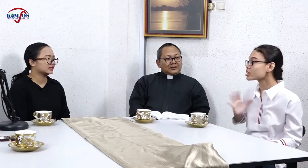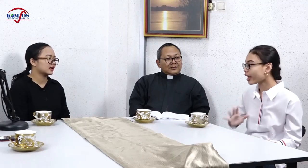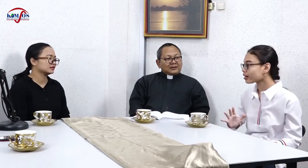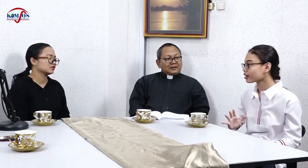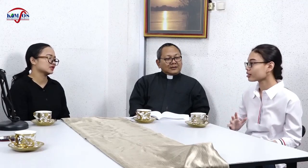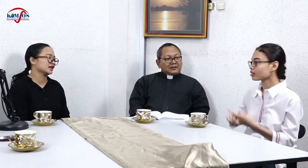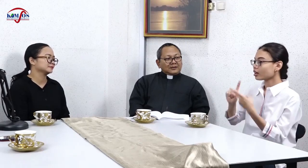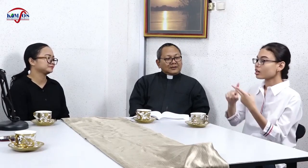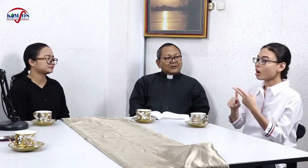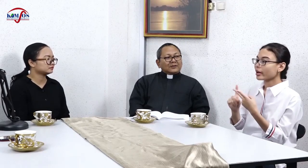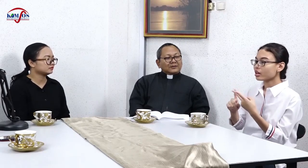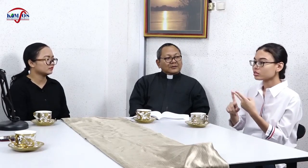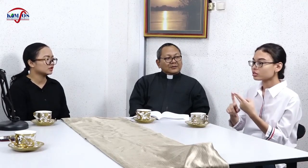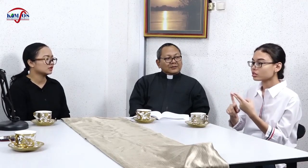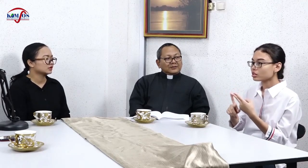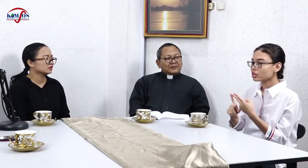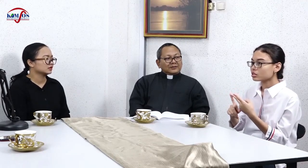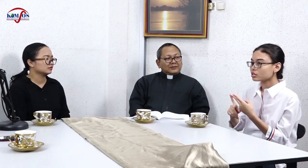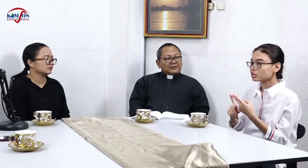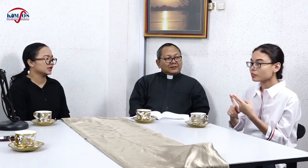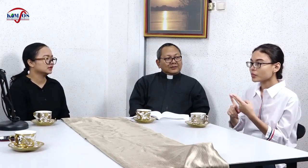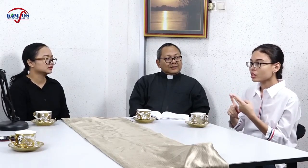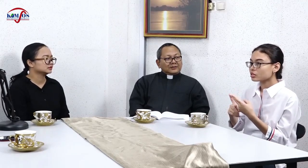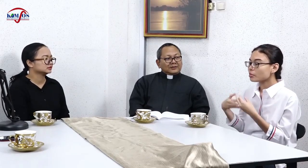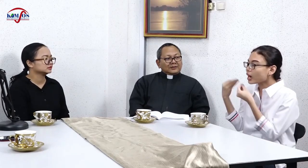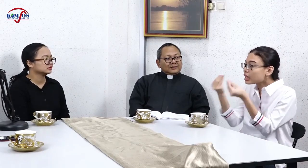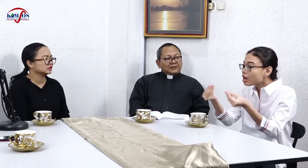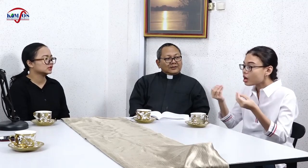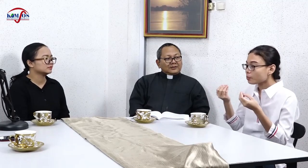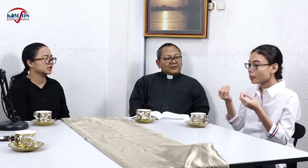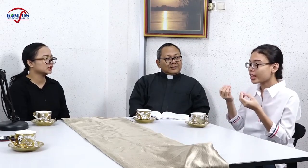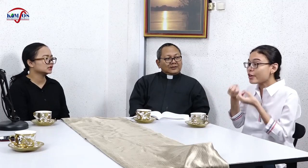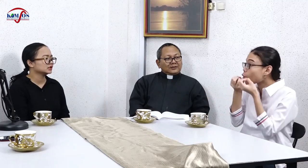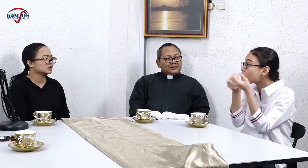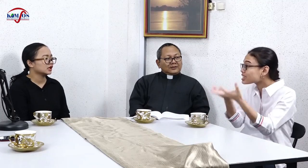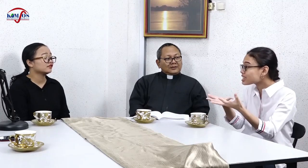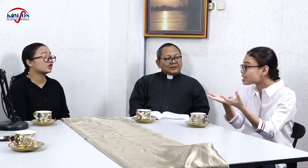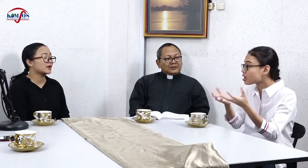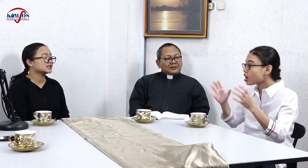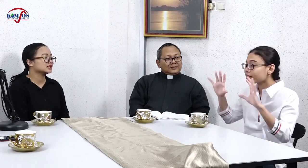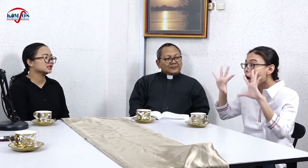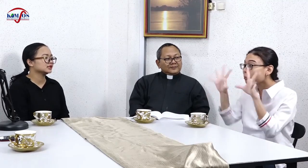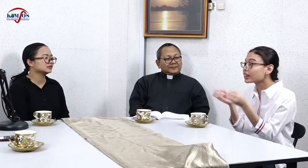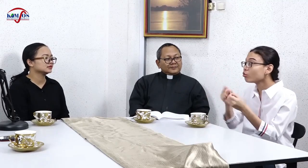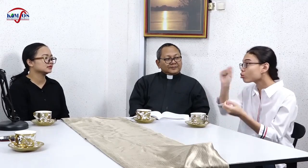catatan dosen kedua diberi informasi